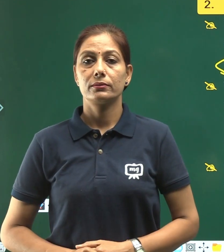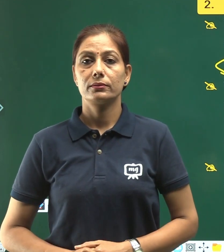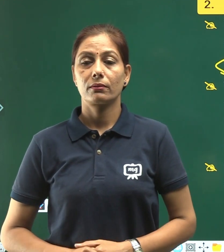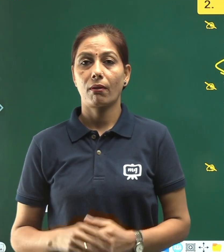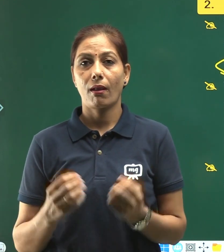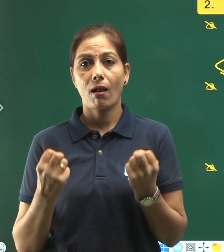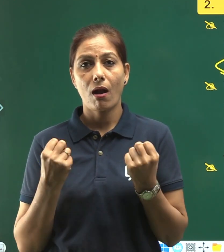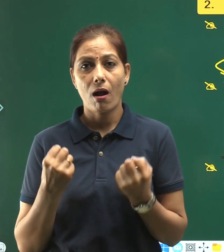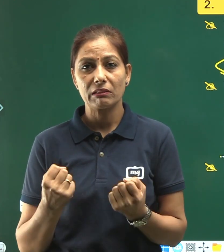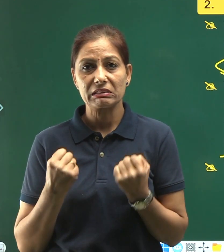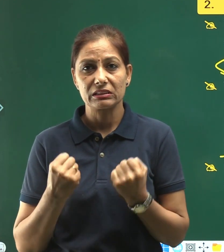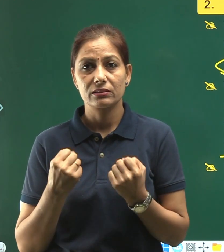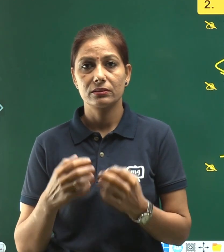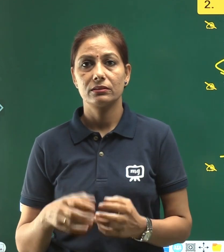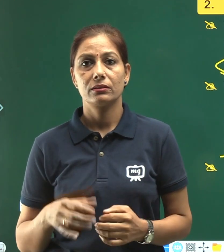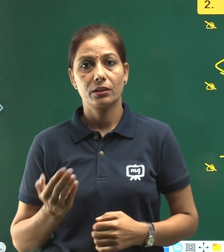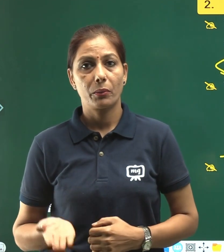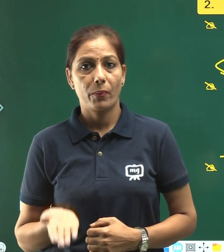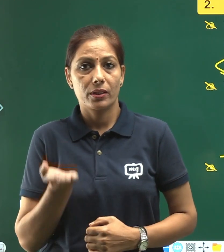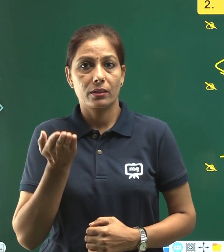जटिलता बढ़ती है।